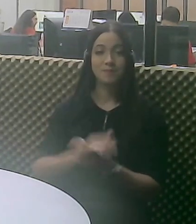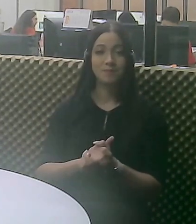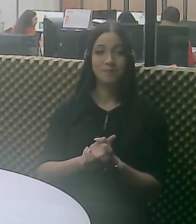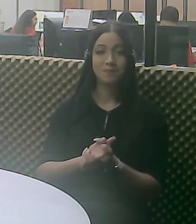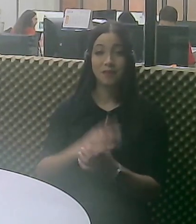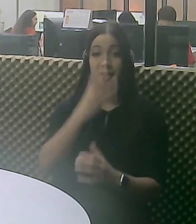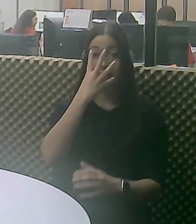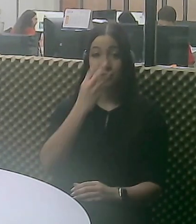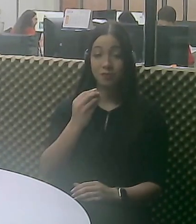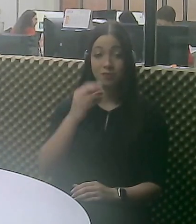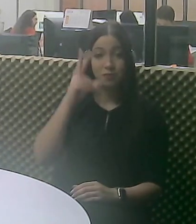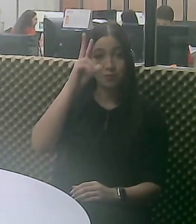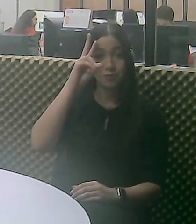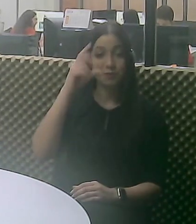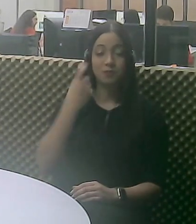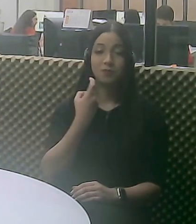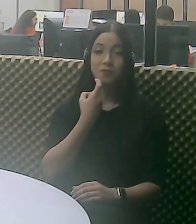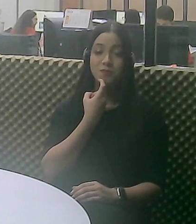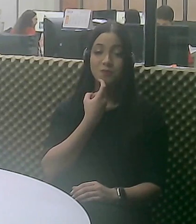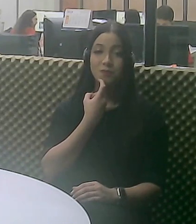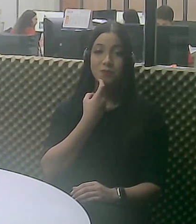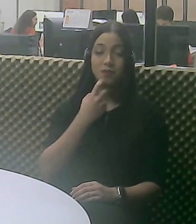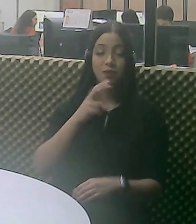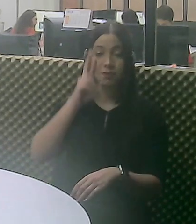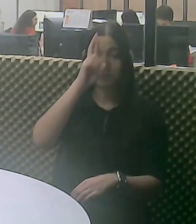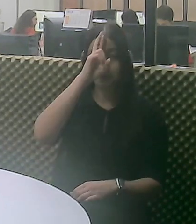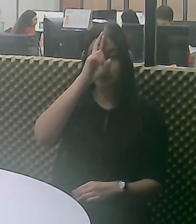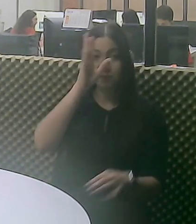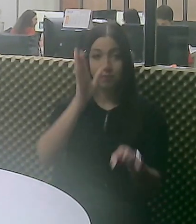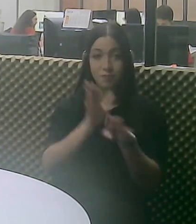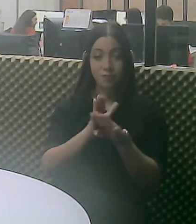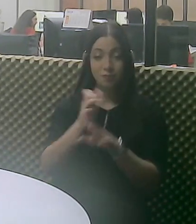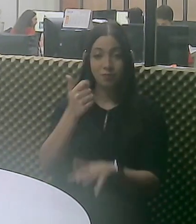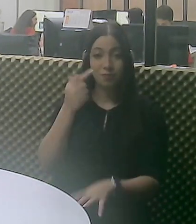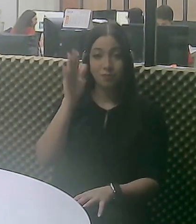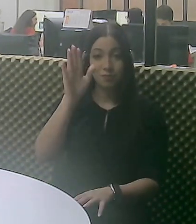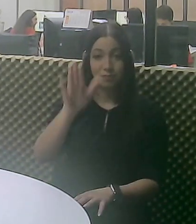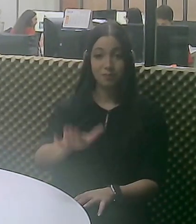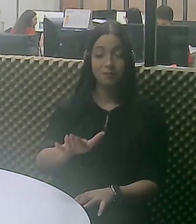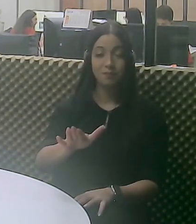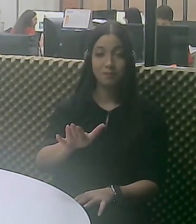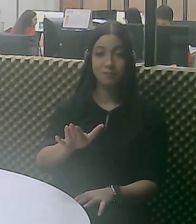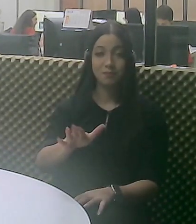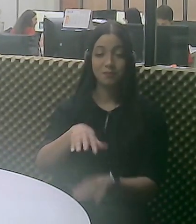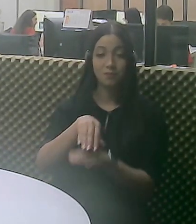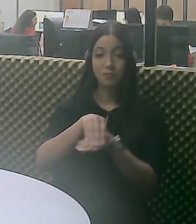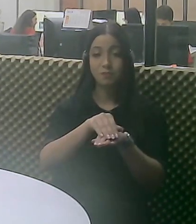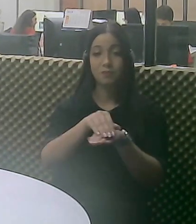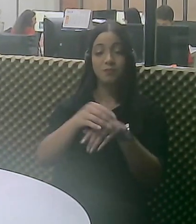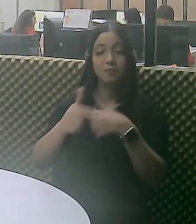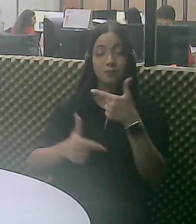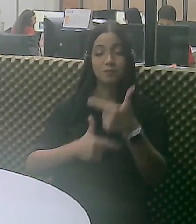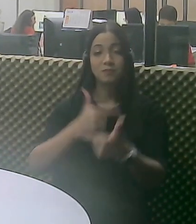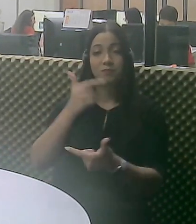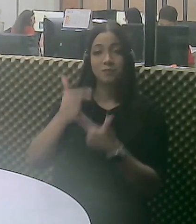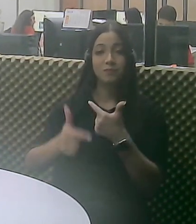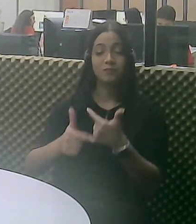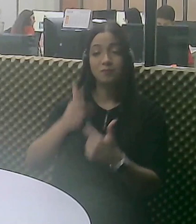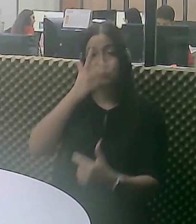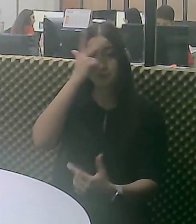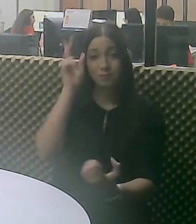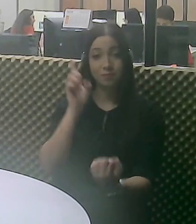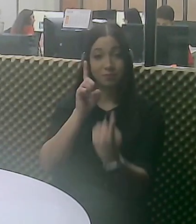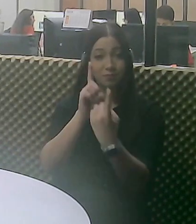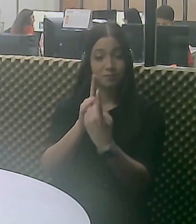A van atende de segunda a sexta-feira, do meio-dia às 5 da tarde. O veículo leva os serviços diretamente para as